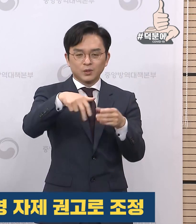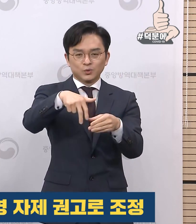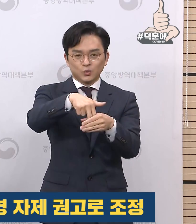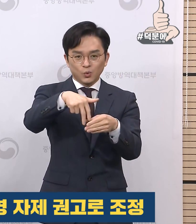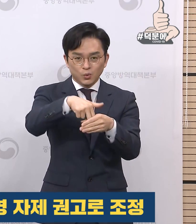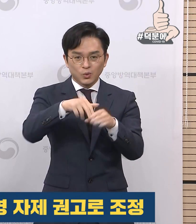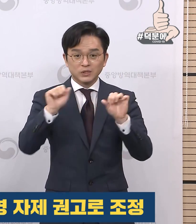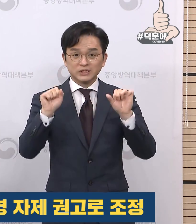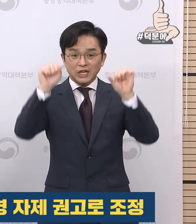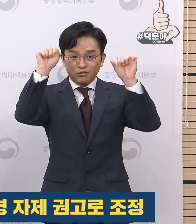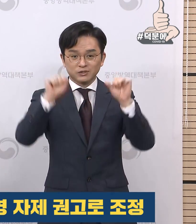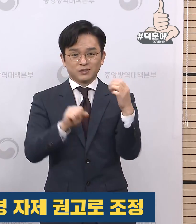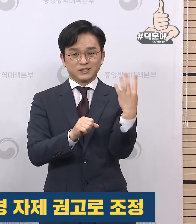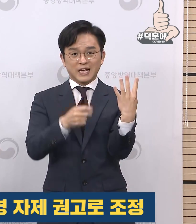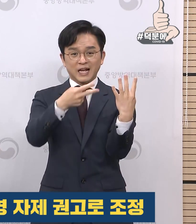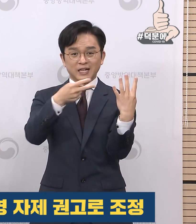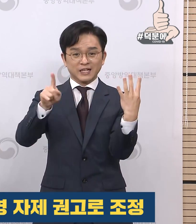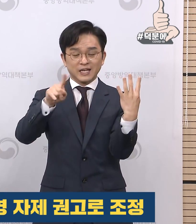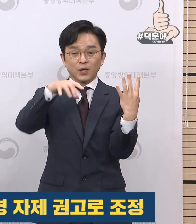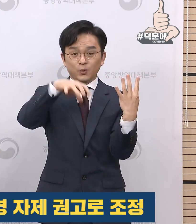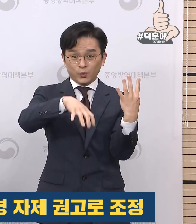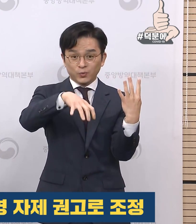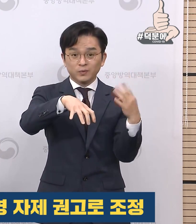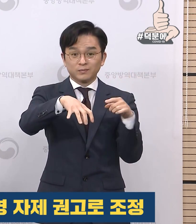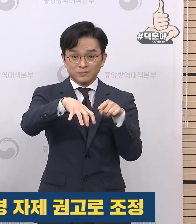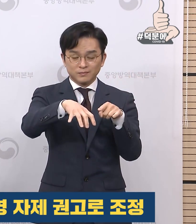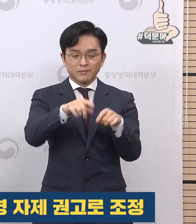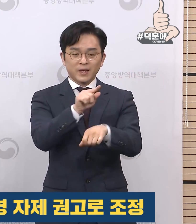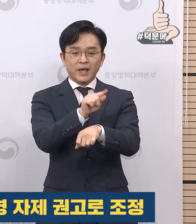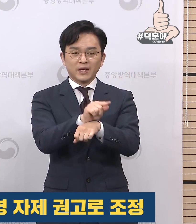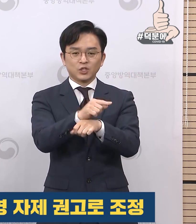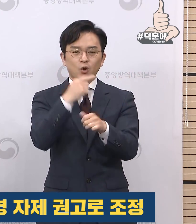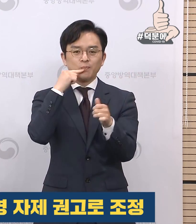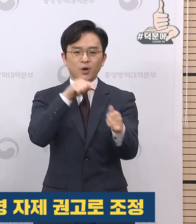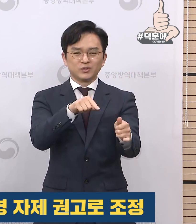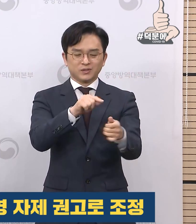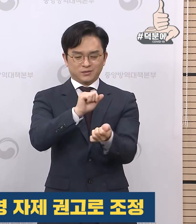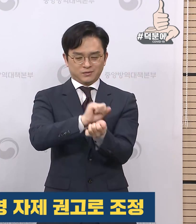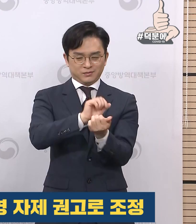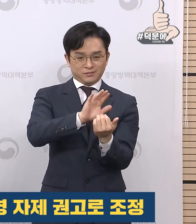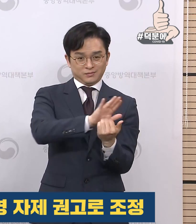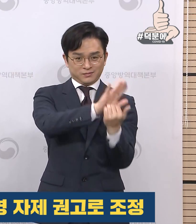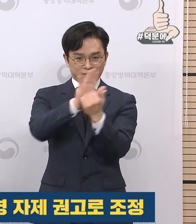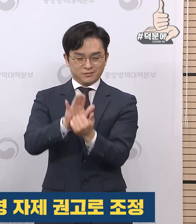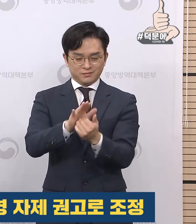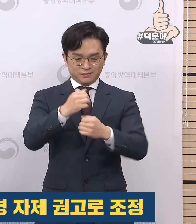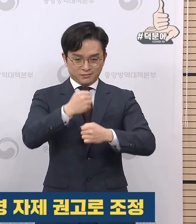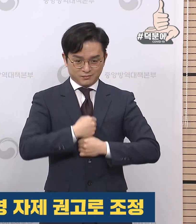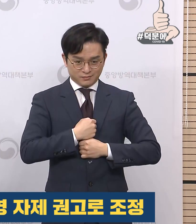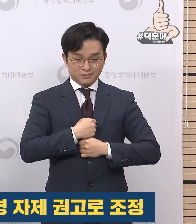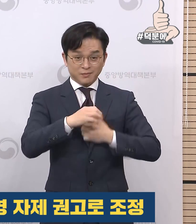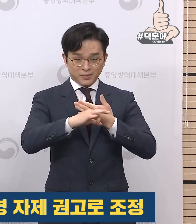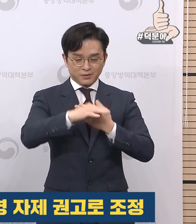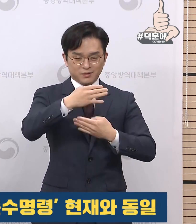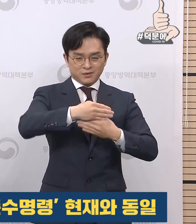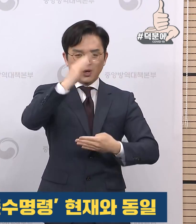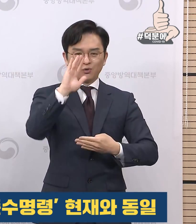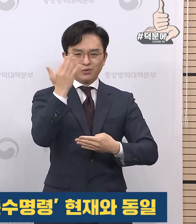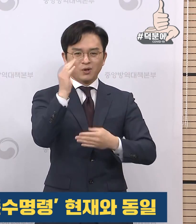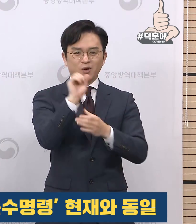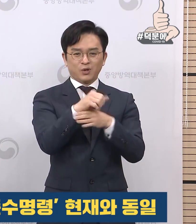등은 기존 행정명령을 유지하되 그 내용을 운영 중단 권고에서 운영 자제 권고로